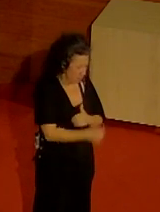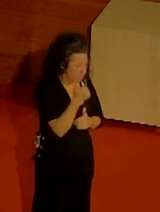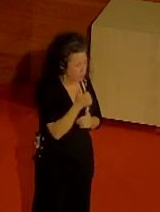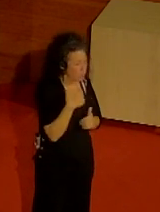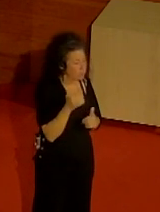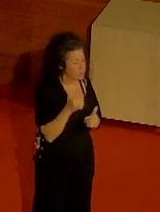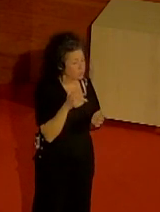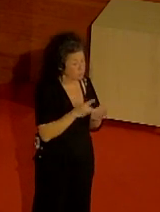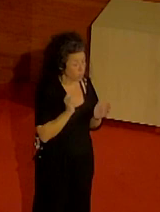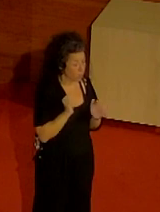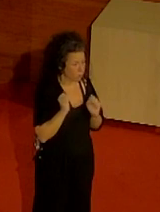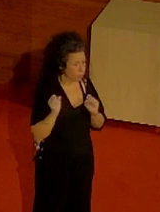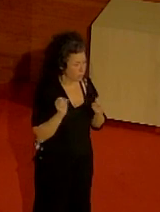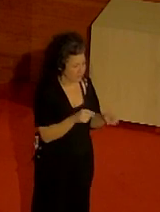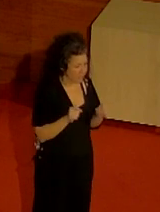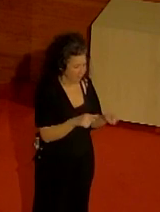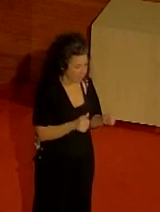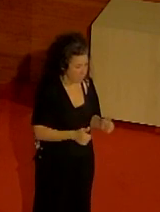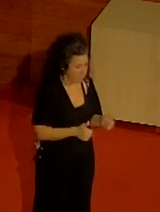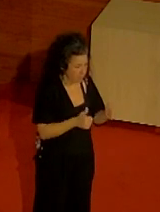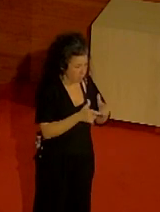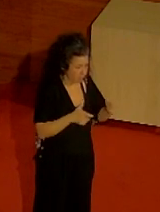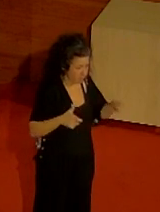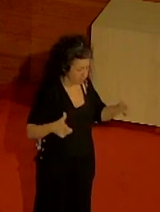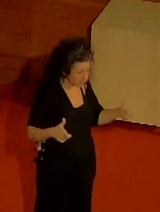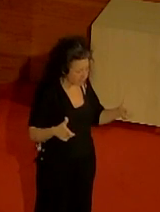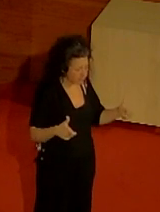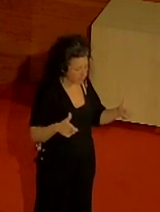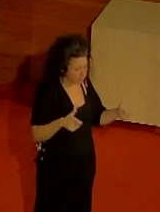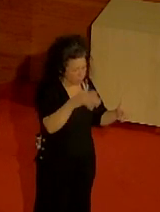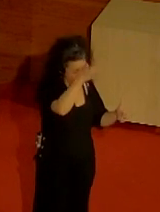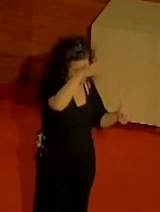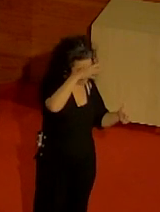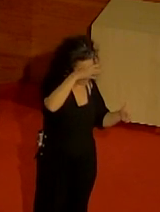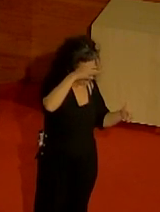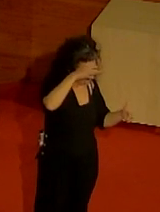respecto a años anteriores. Y bueno, estuvimos todo el verano.